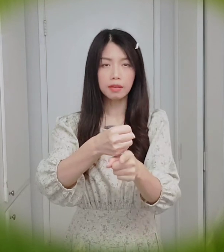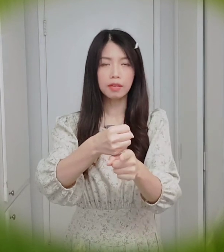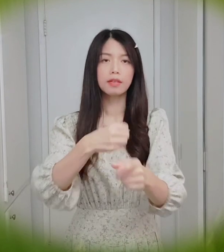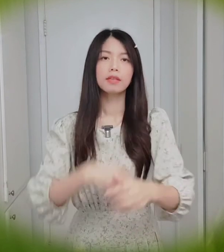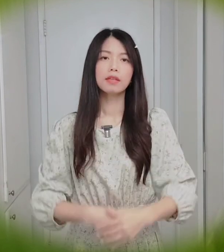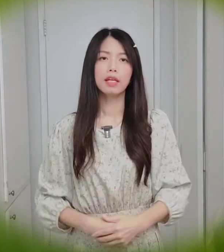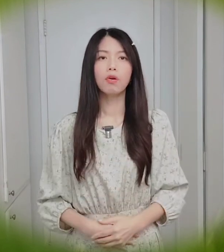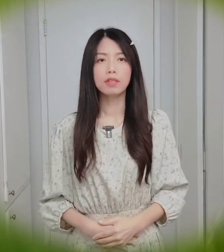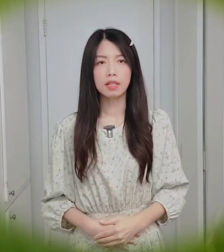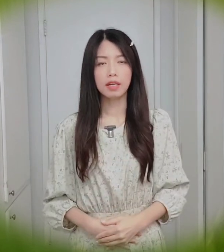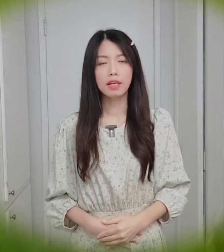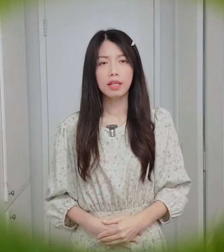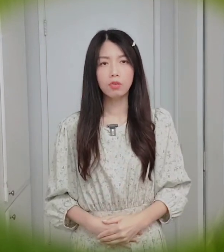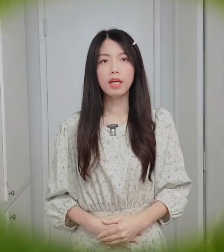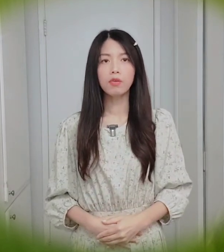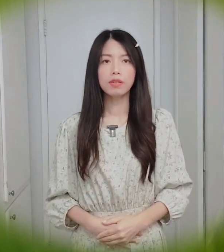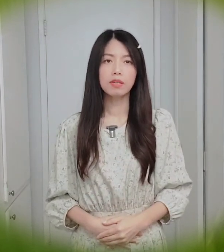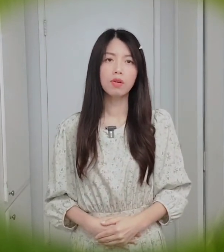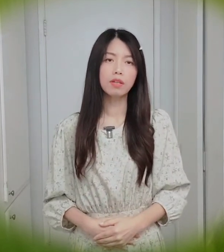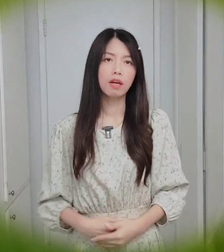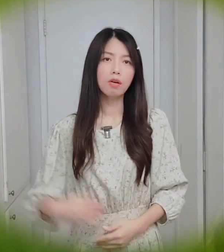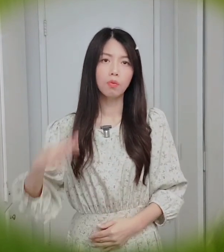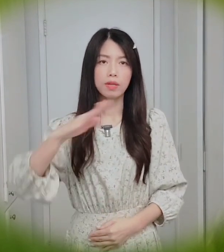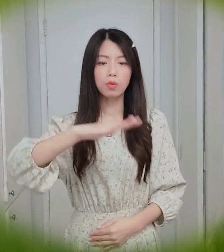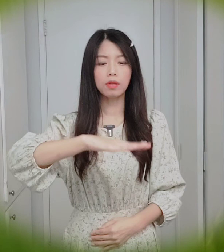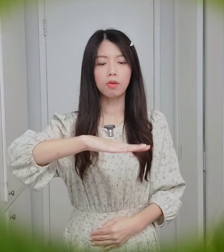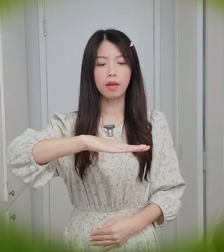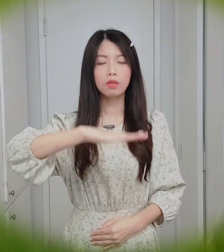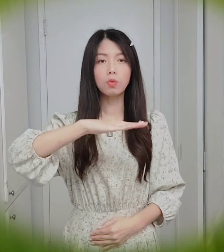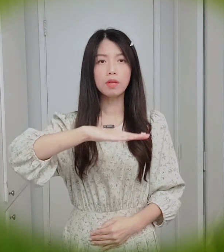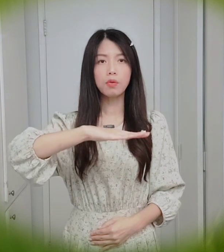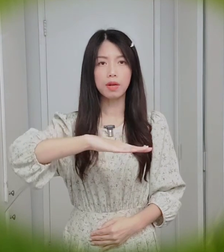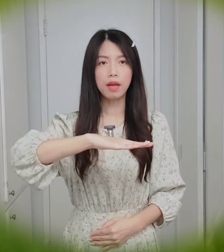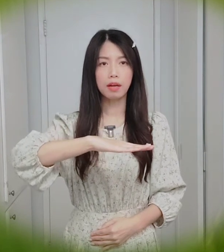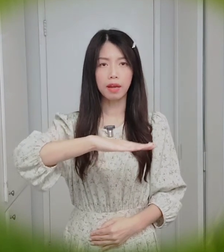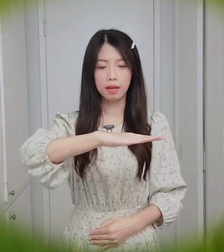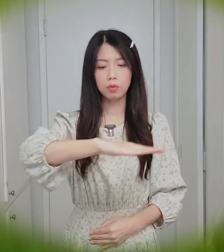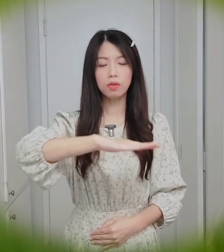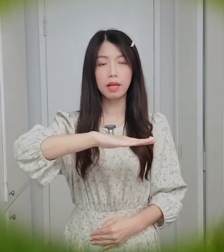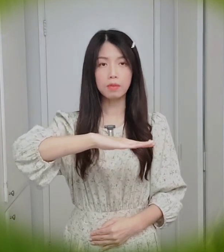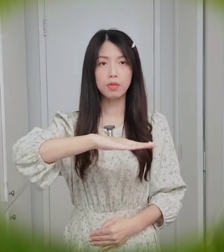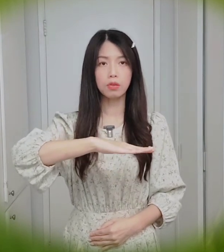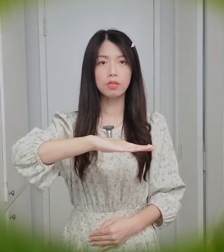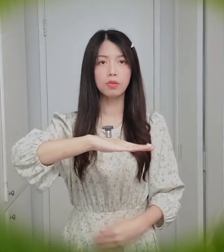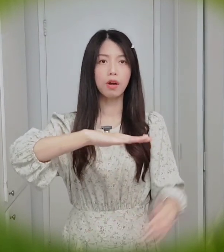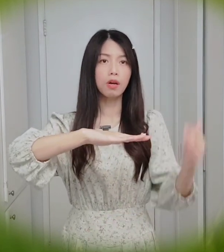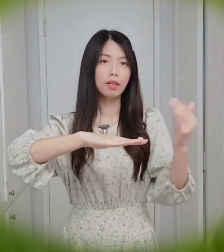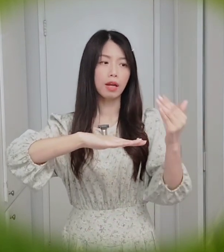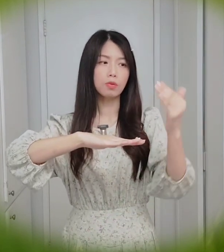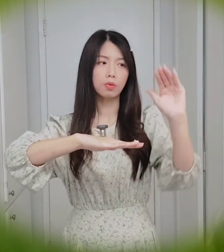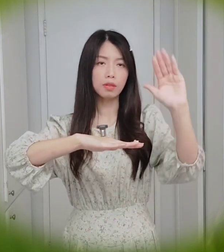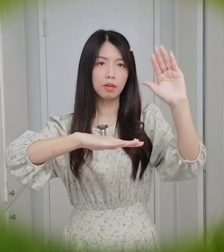뜻, 이루어지니. 이루다라고 하는 뜻의 수어는요, 왼손이 이렇게 손등이 위를 향하게, 손은 가슴 밑에